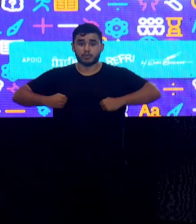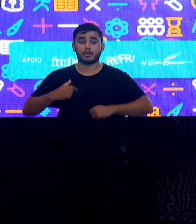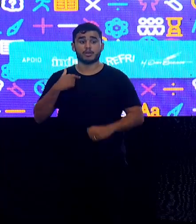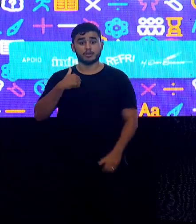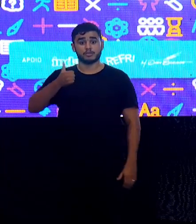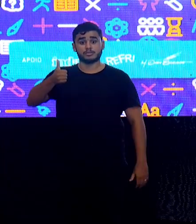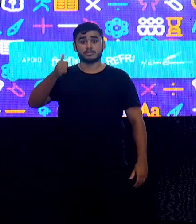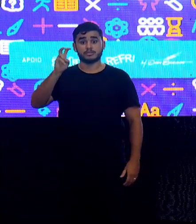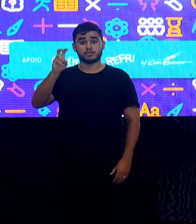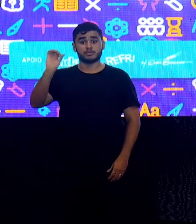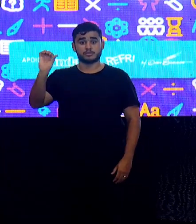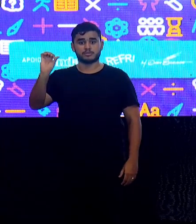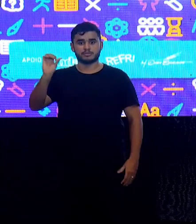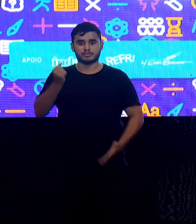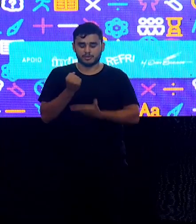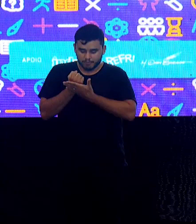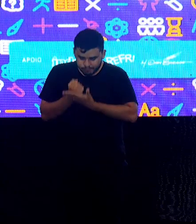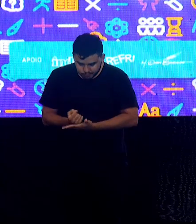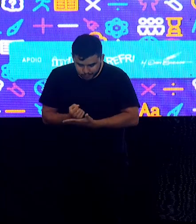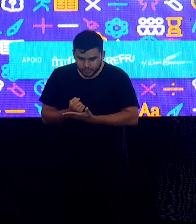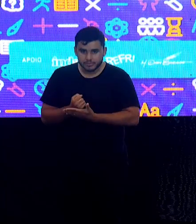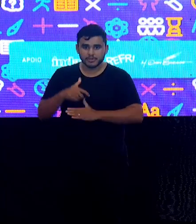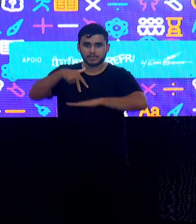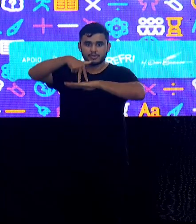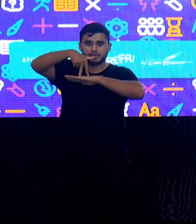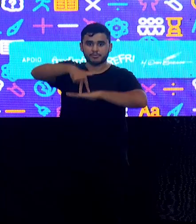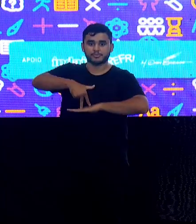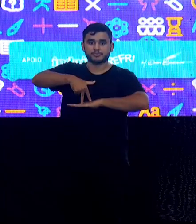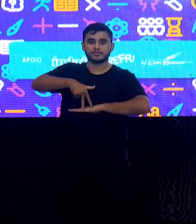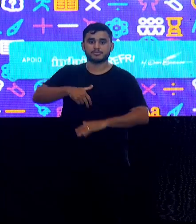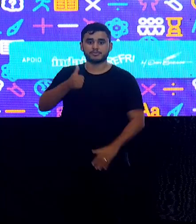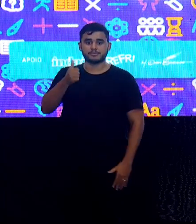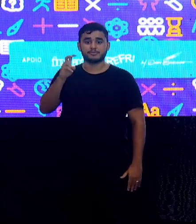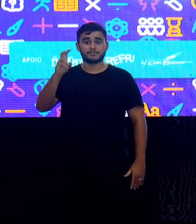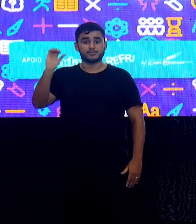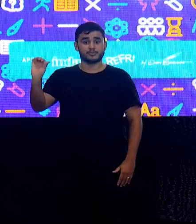pesar em quilo. Agora eu peso em arroba, porque dá menos.